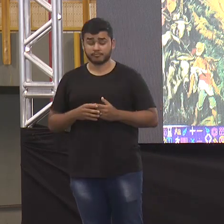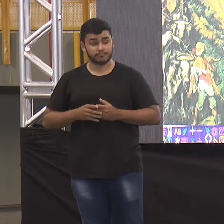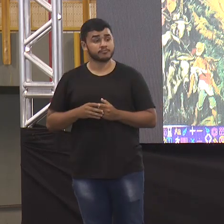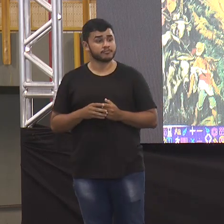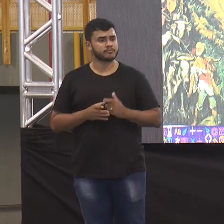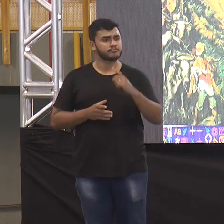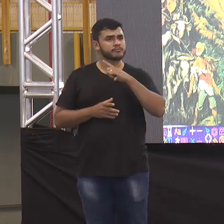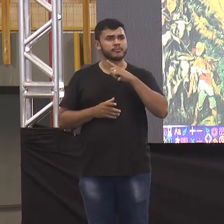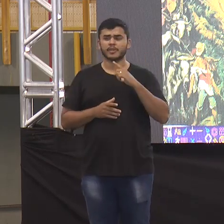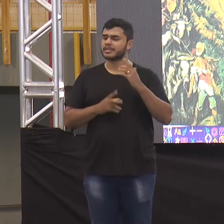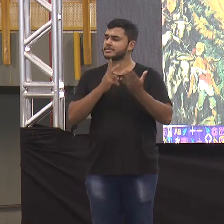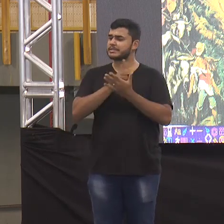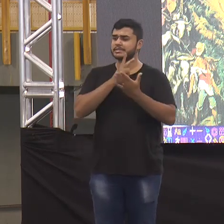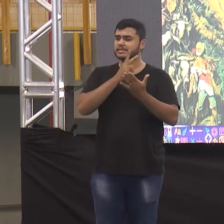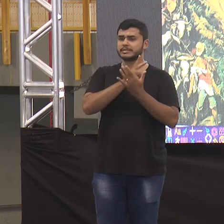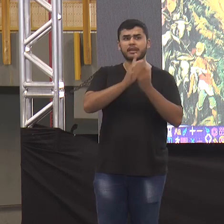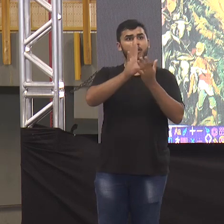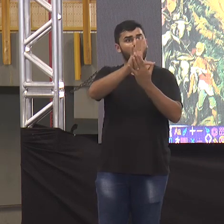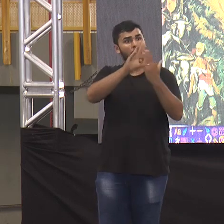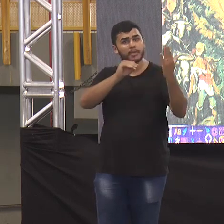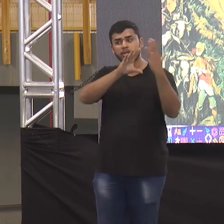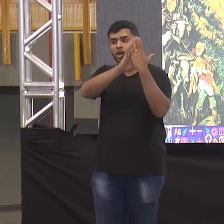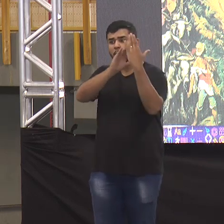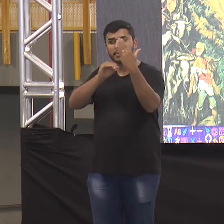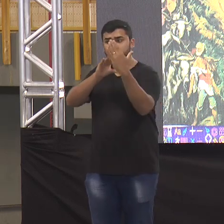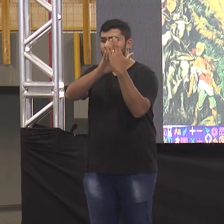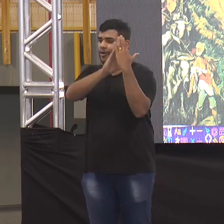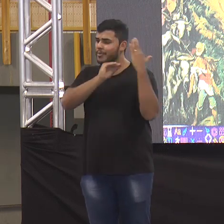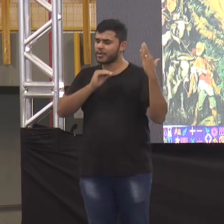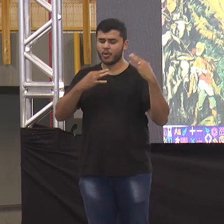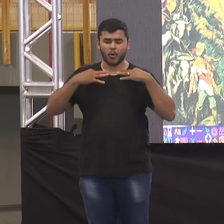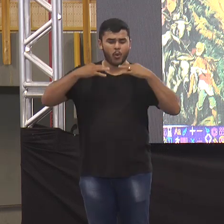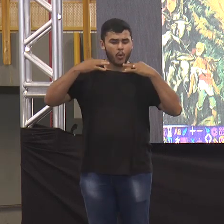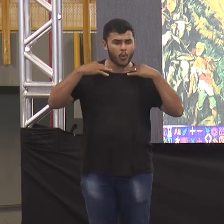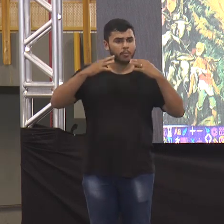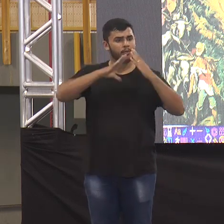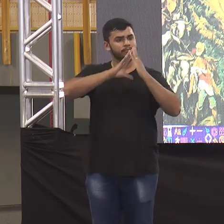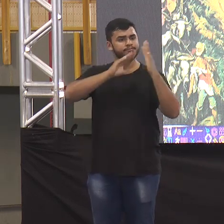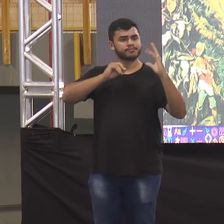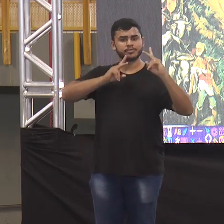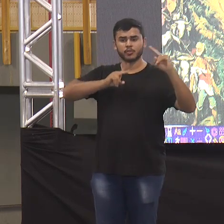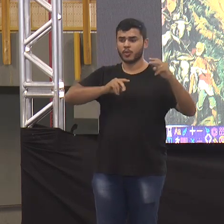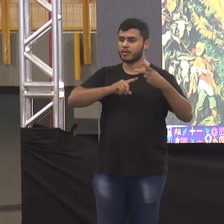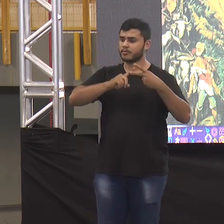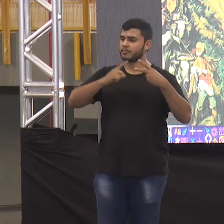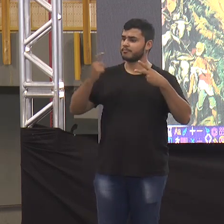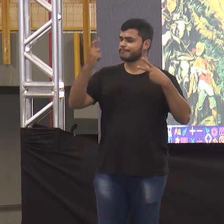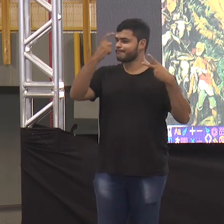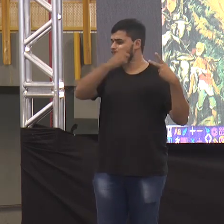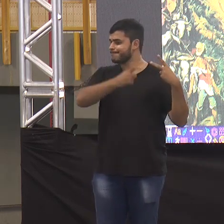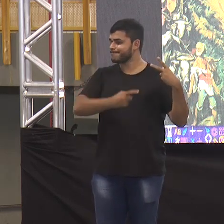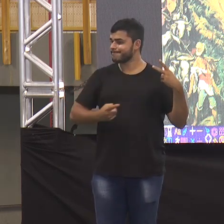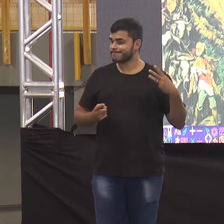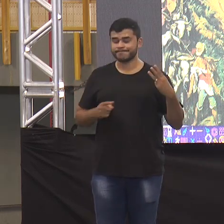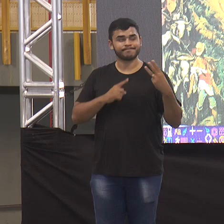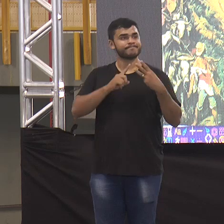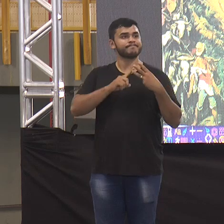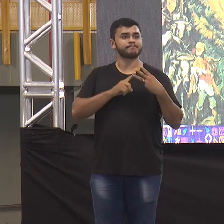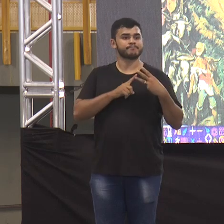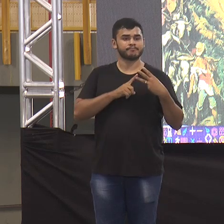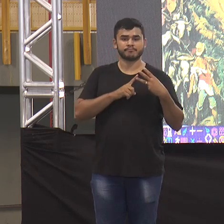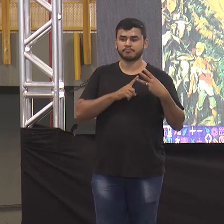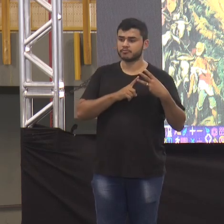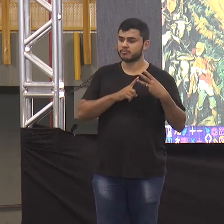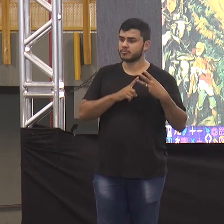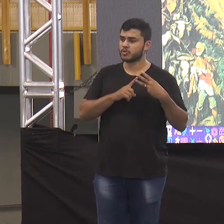Importando modelos o tempo todo. Em tudo. Nas roupas, nos perfumes, nos